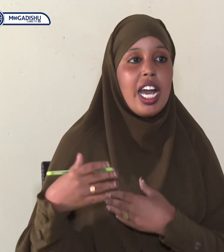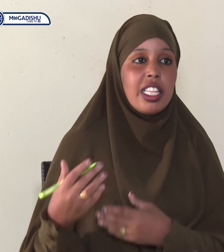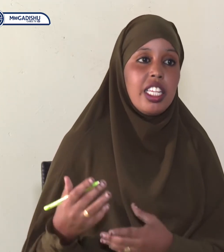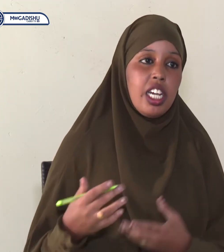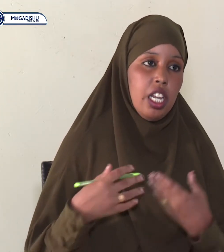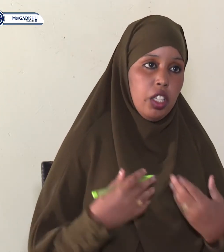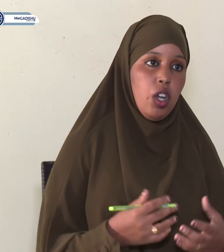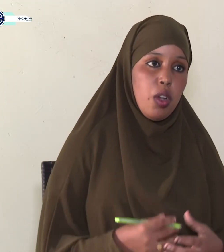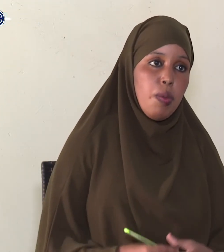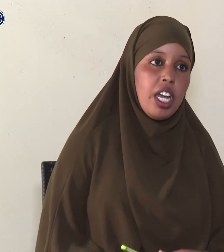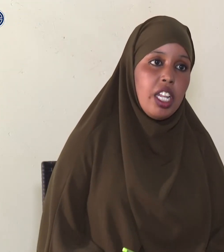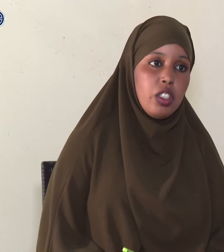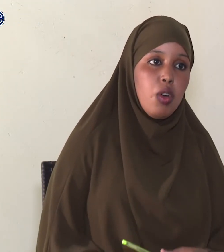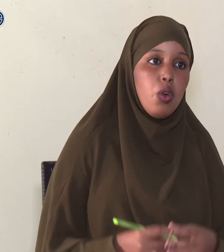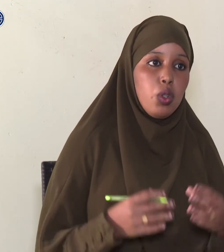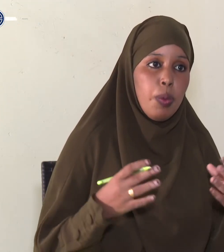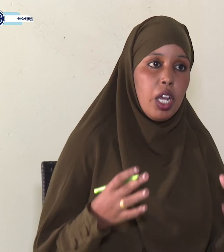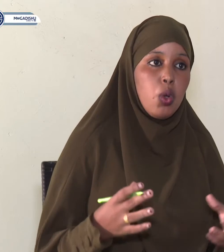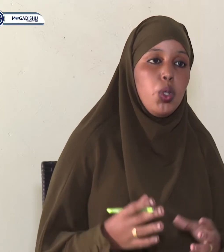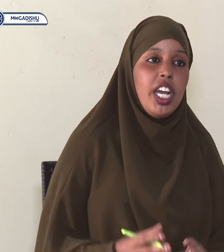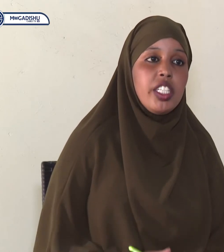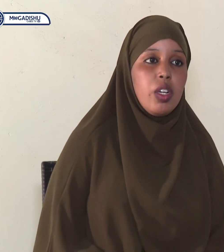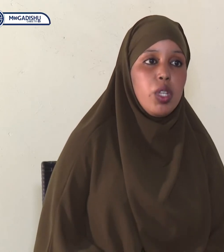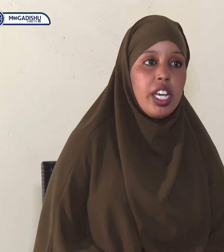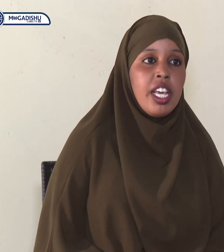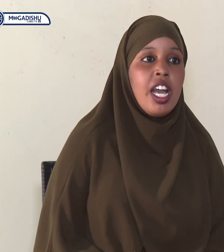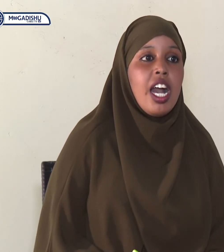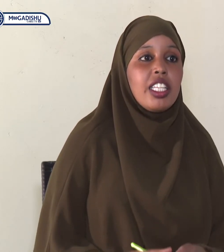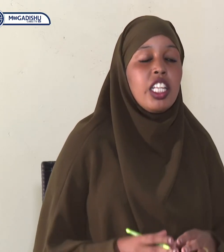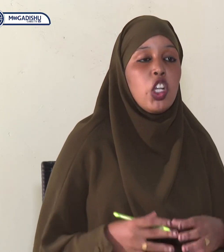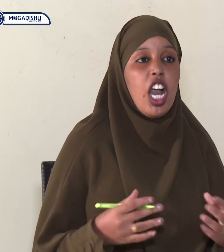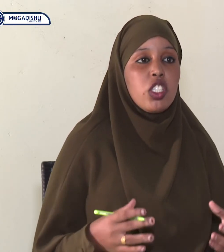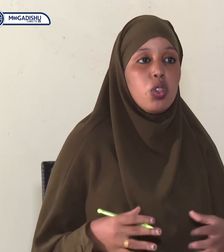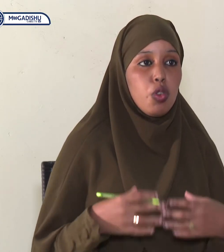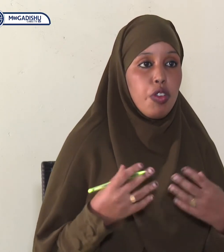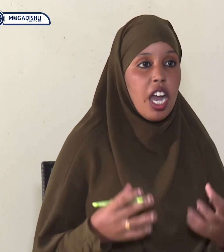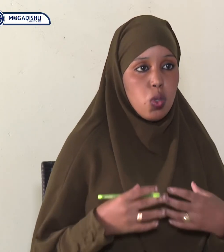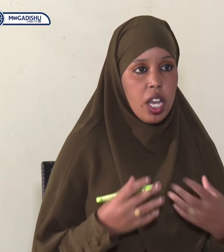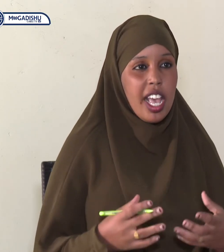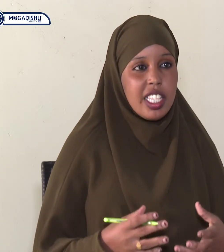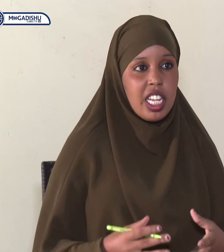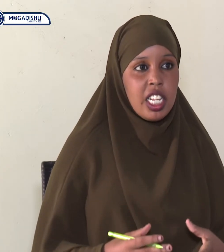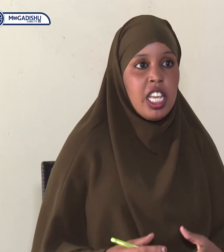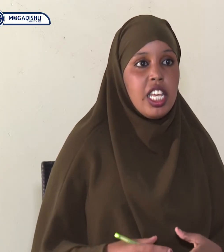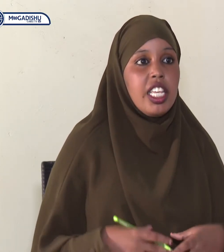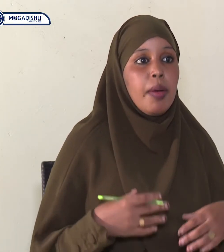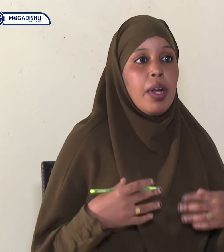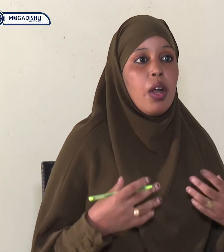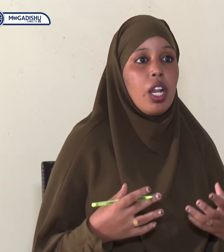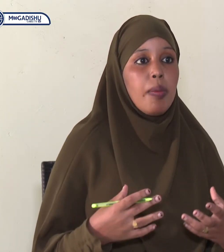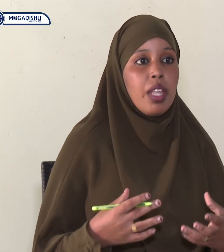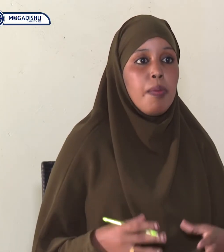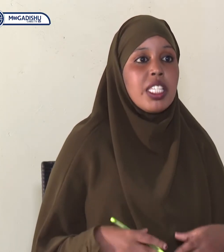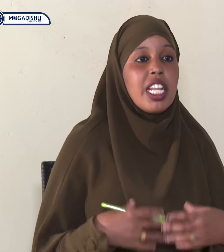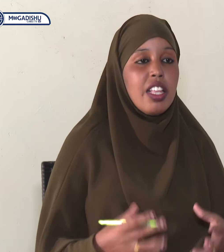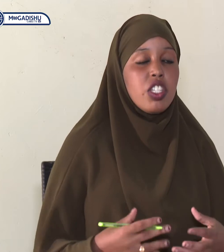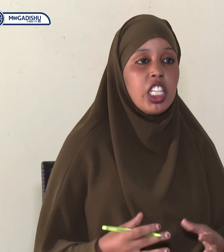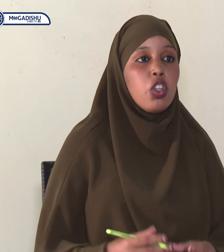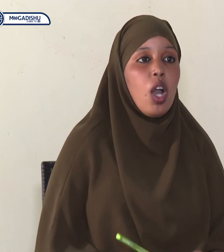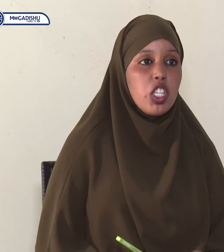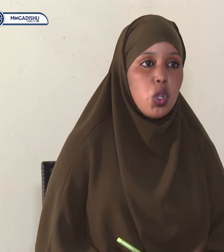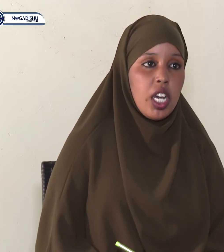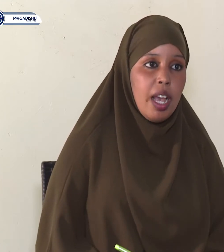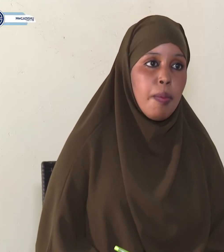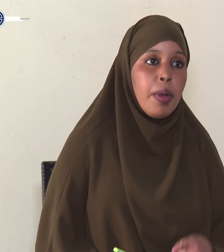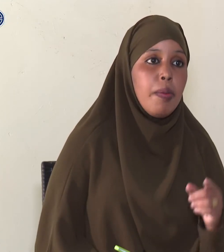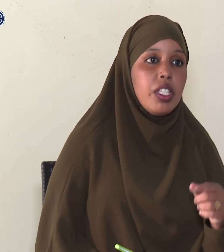karin ardayda kaleeto xarumaha kaleeto oo maqalkood caadiga u yahay ardayda noocaas duruufahaas u haystaan iyaga ma ka warqabtaan ma sir raadisan